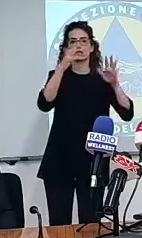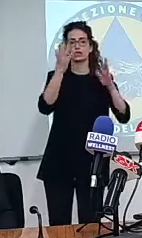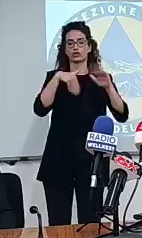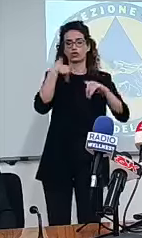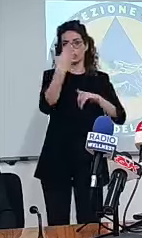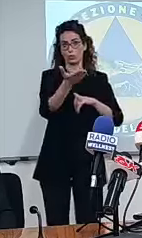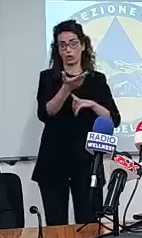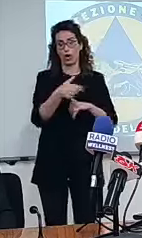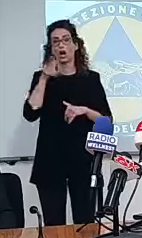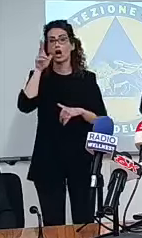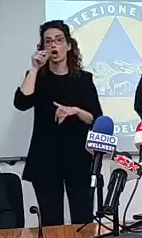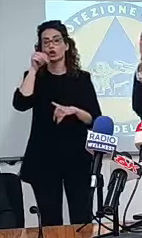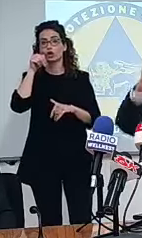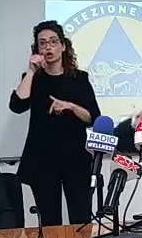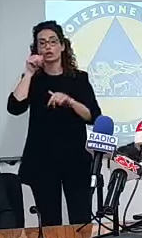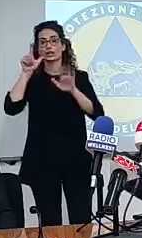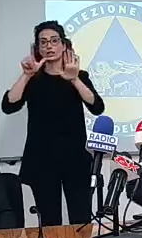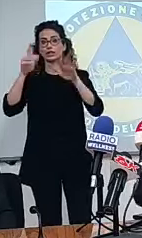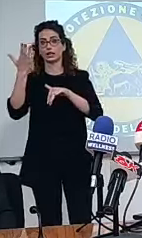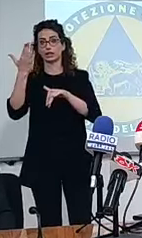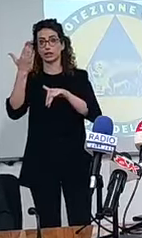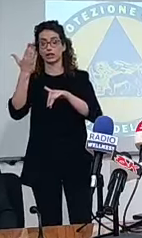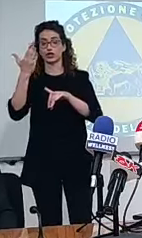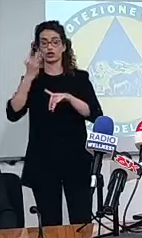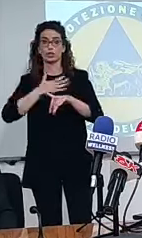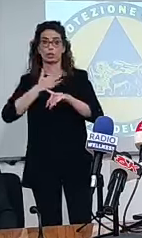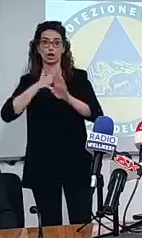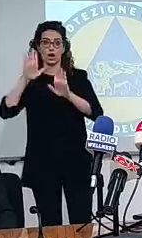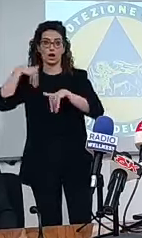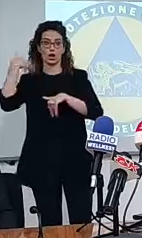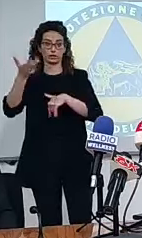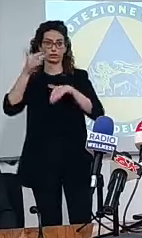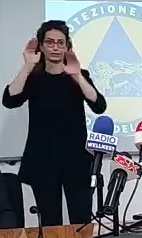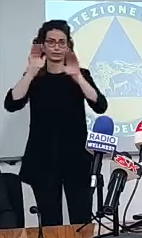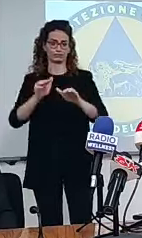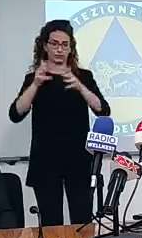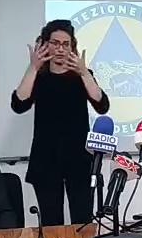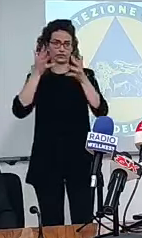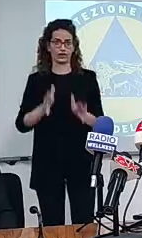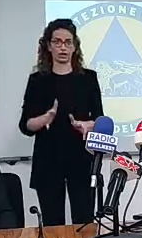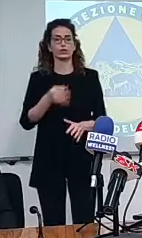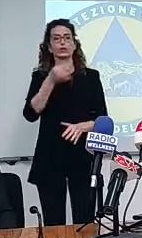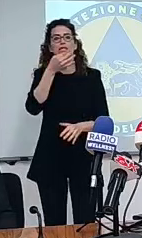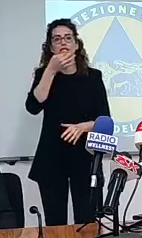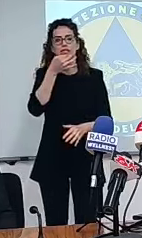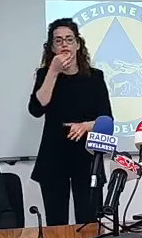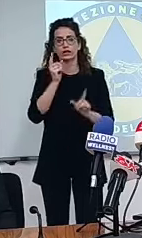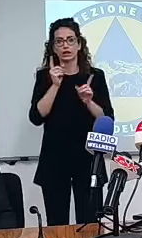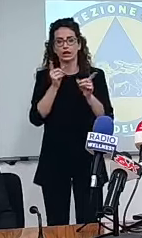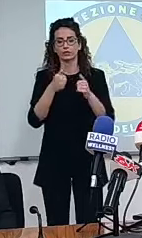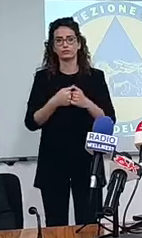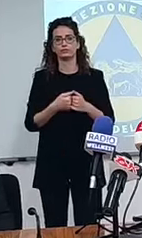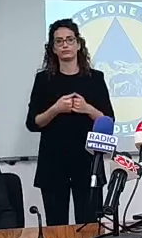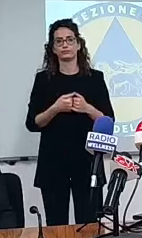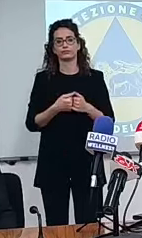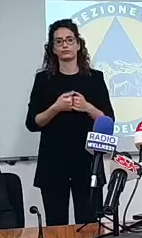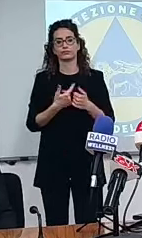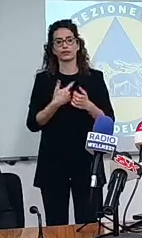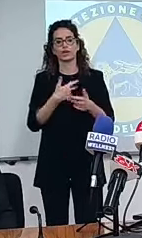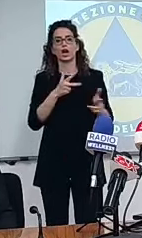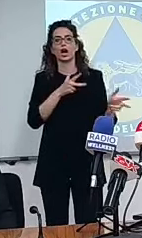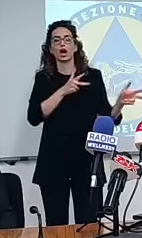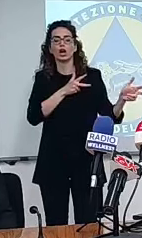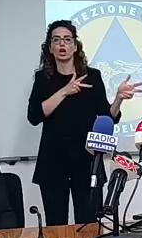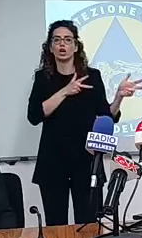e le donne sopra i 75 anni, significa non vederli più sostanzialmente nei